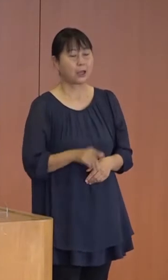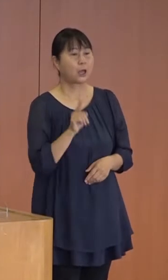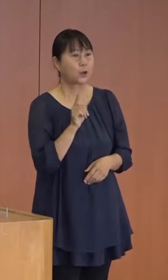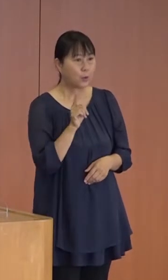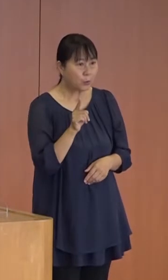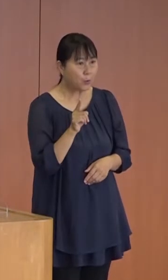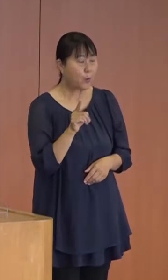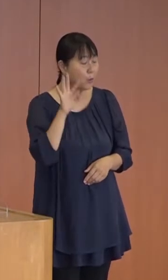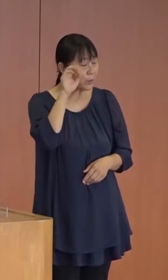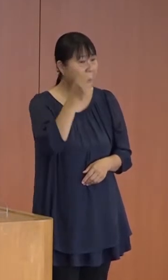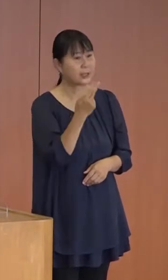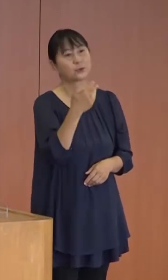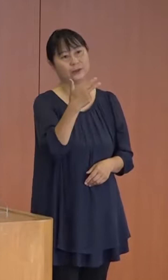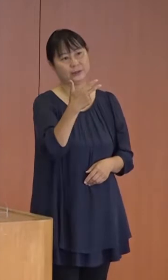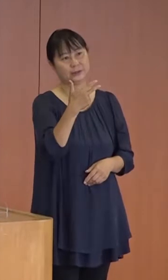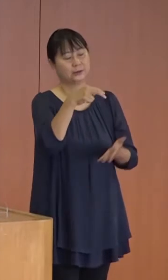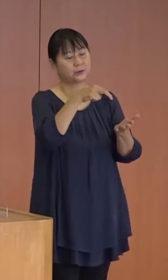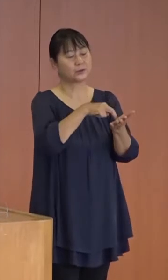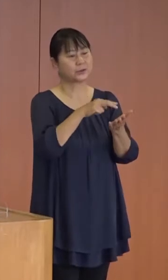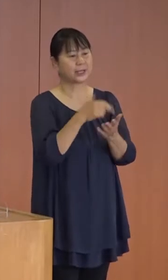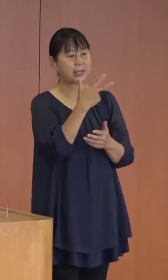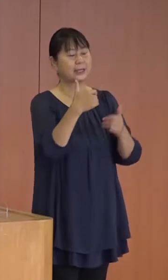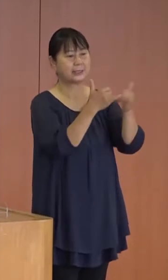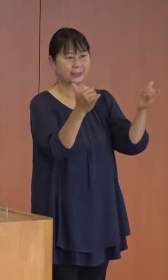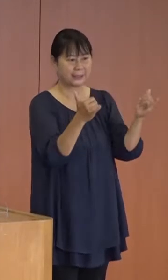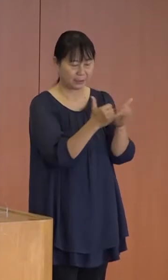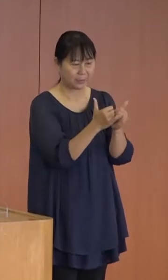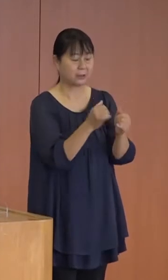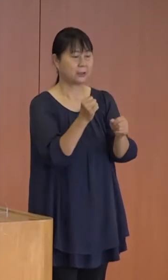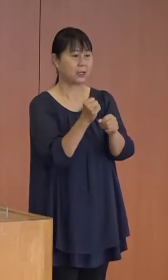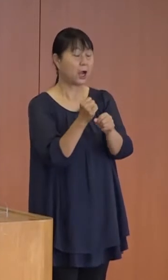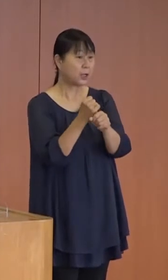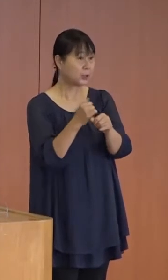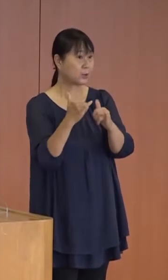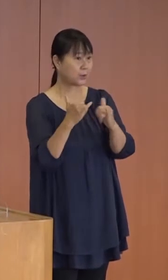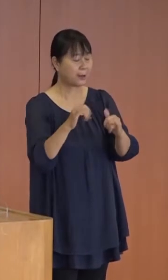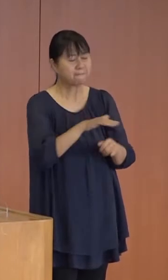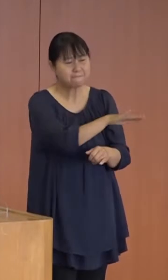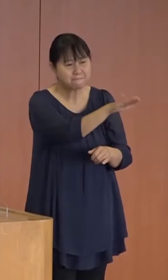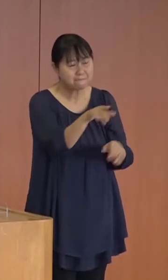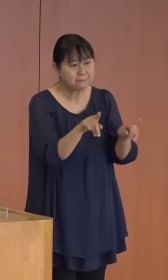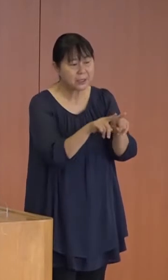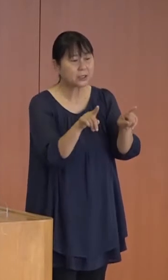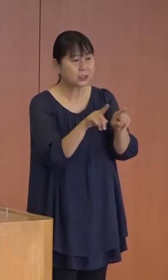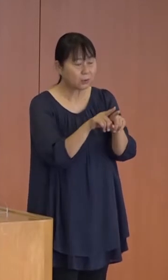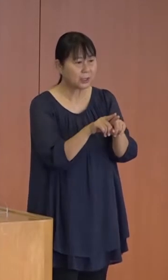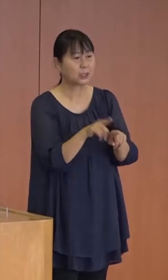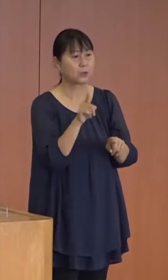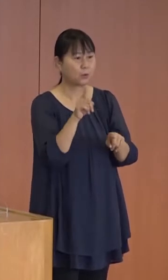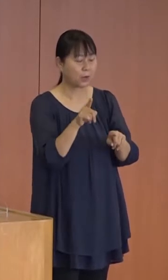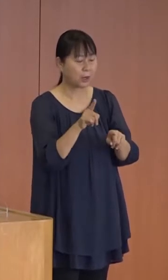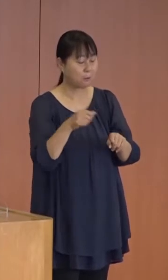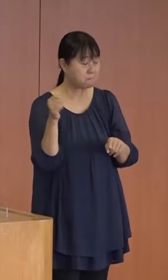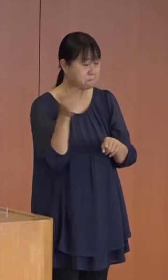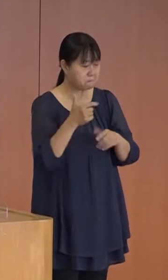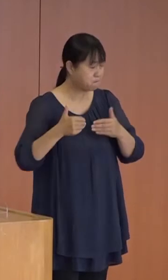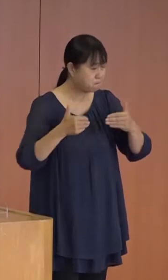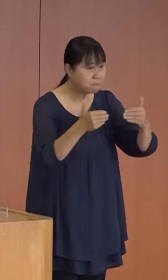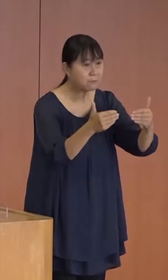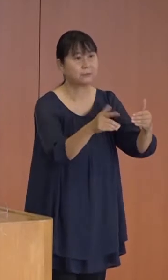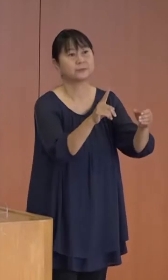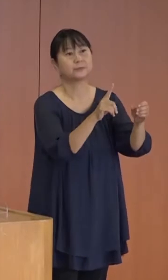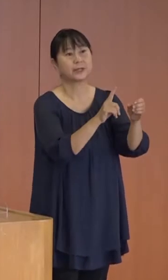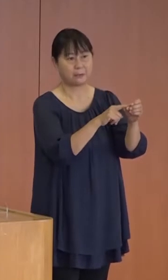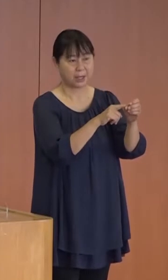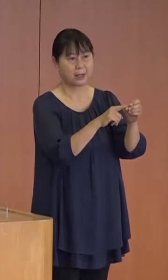SDGs 未来都市として市民や事業者の皆様とともに SDGs をより一層推進していくため